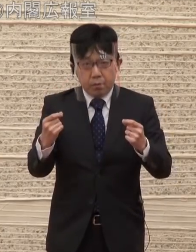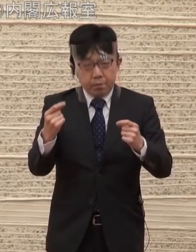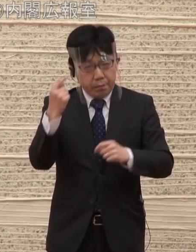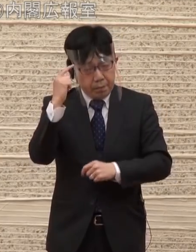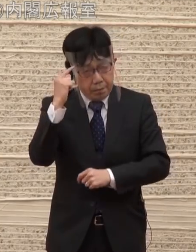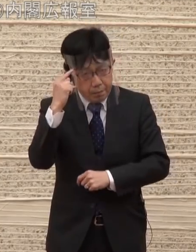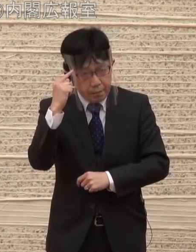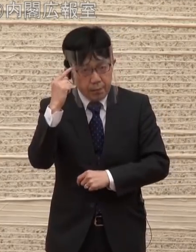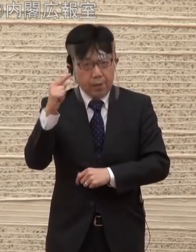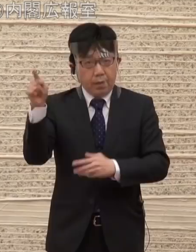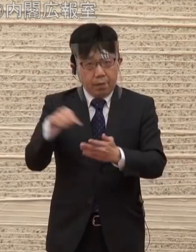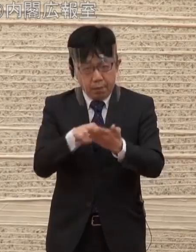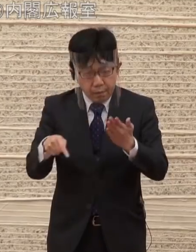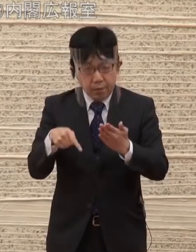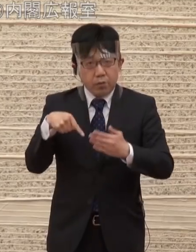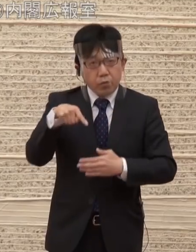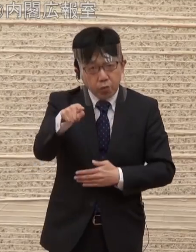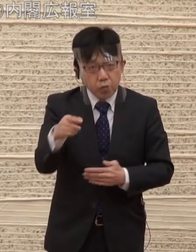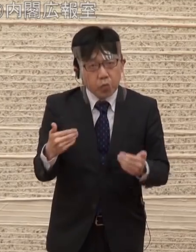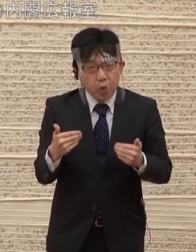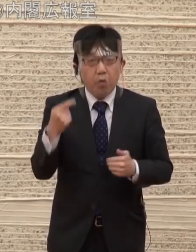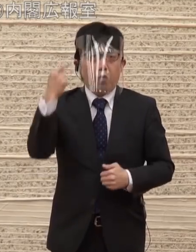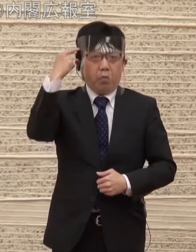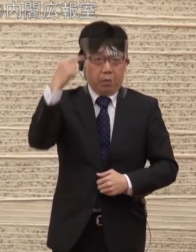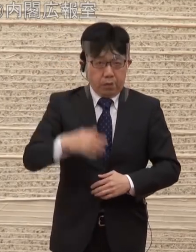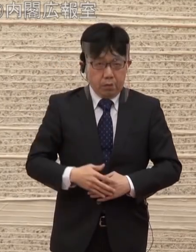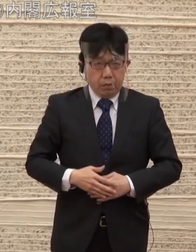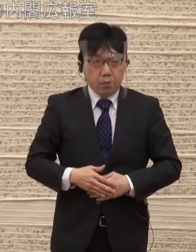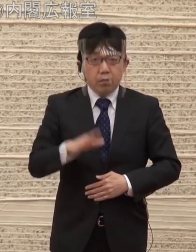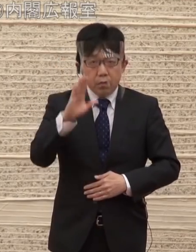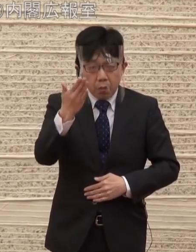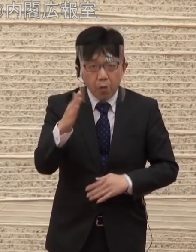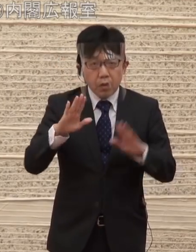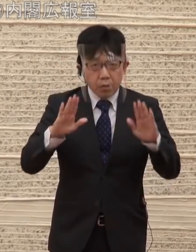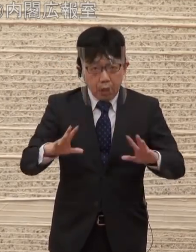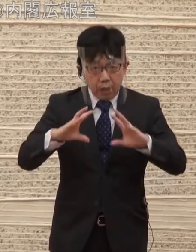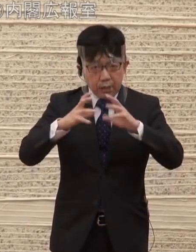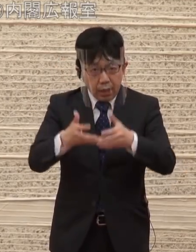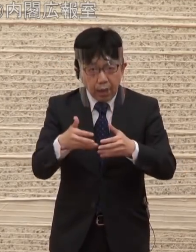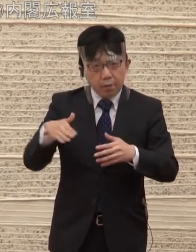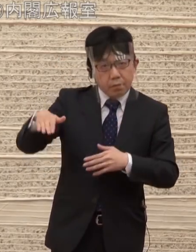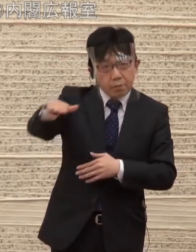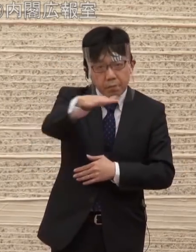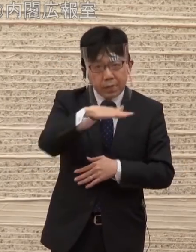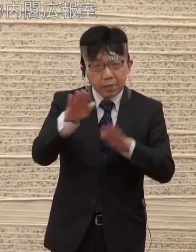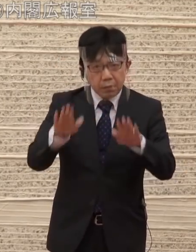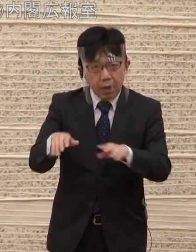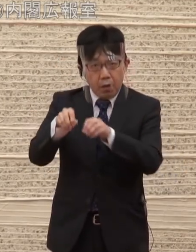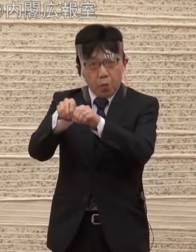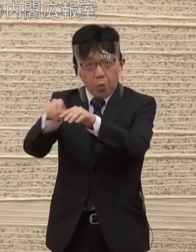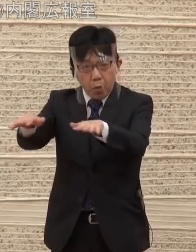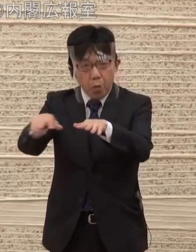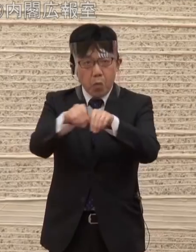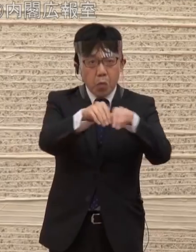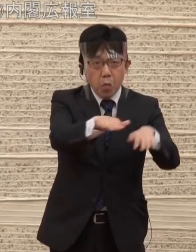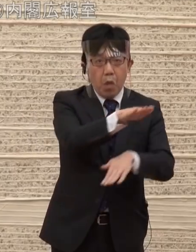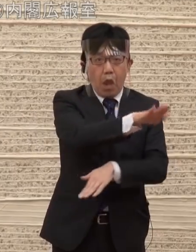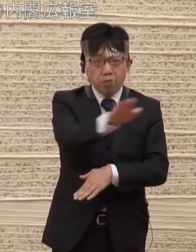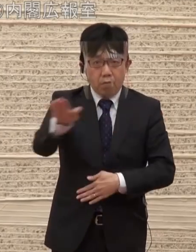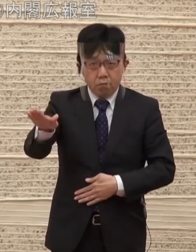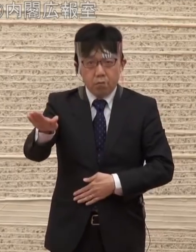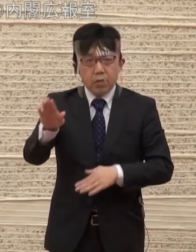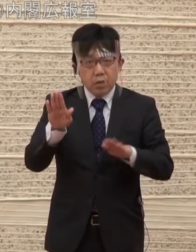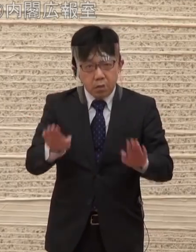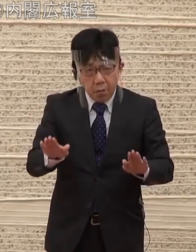と考えていますしかし感染が拡大している国ではそうした余裕はありませ